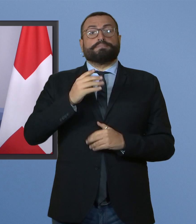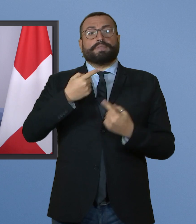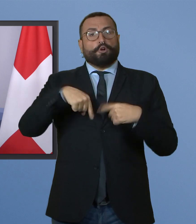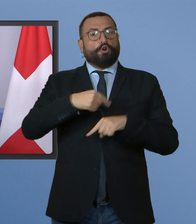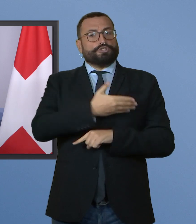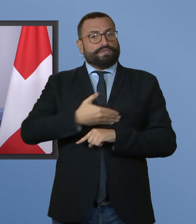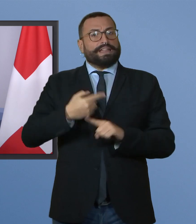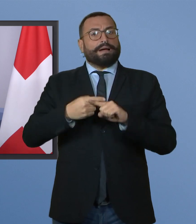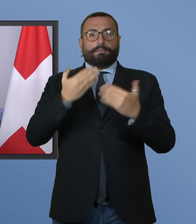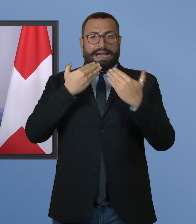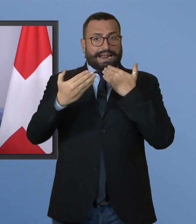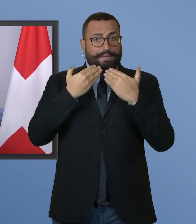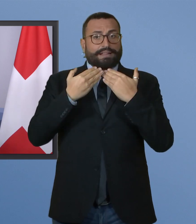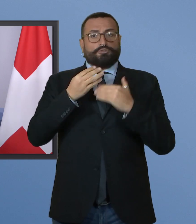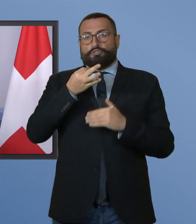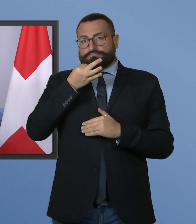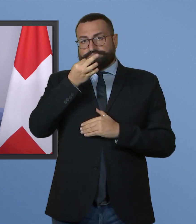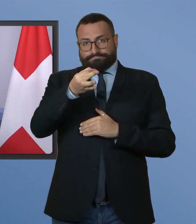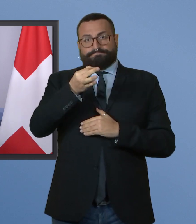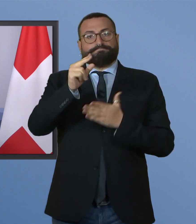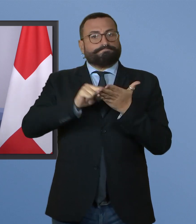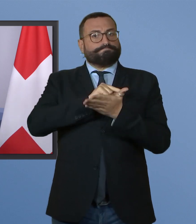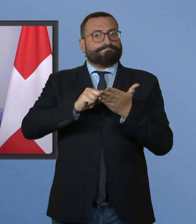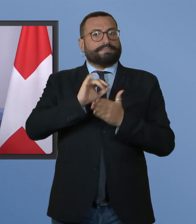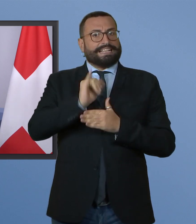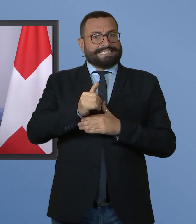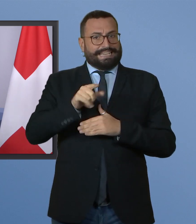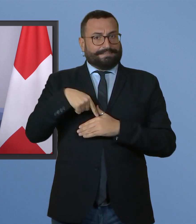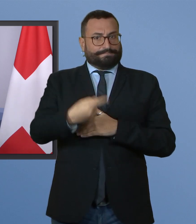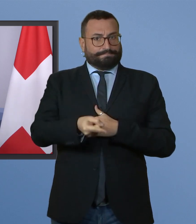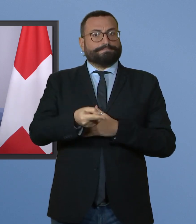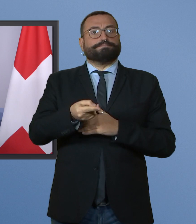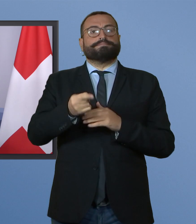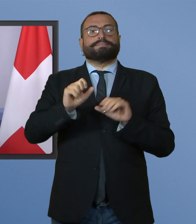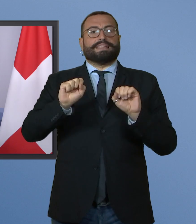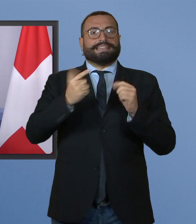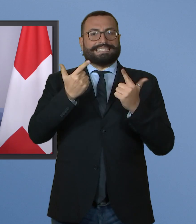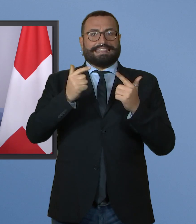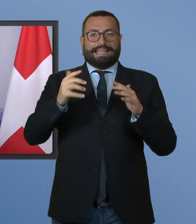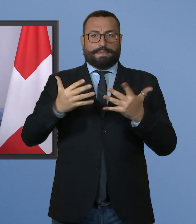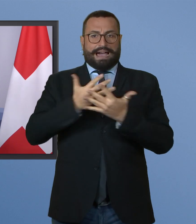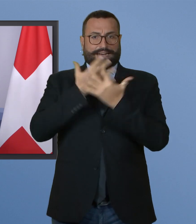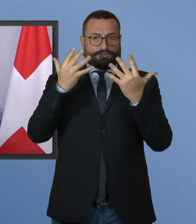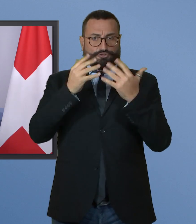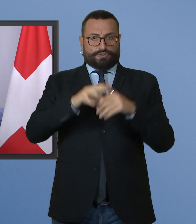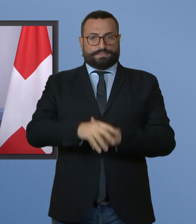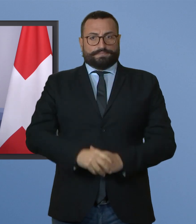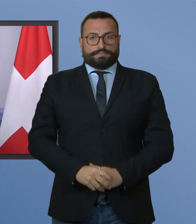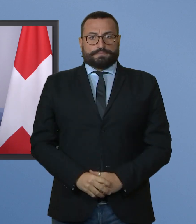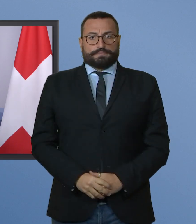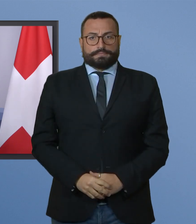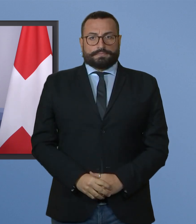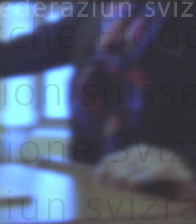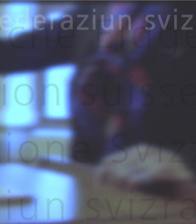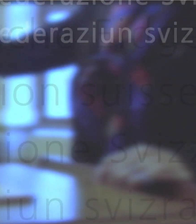federale e parlamento raccomandano di dire sì il prossimo 7 marzo all'accordo di partenariato economico con l'indonesia